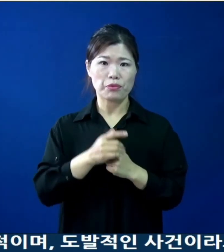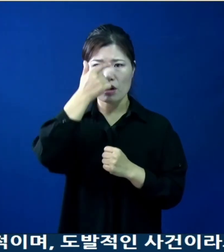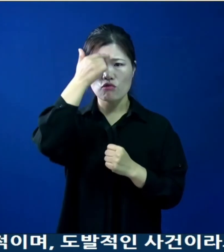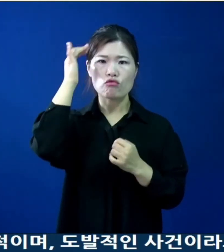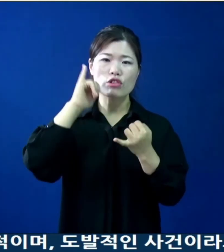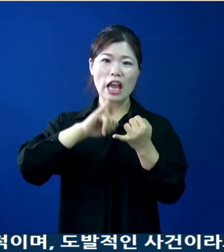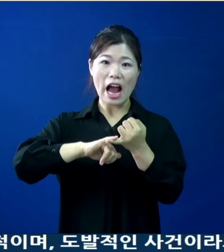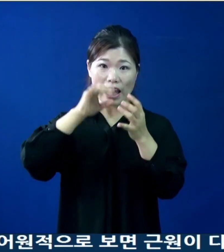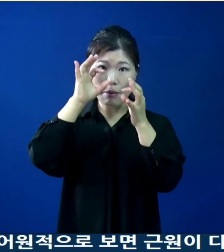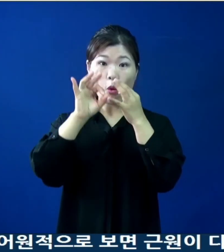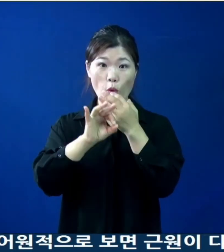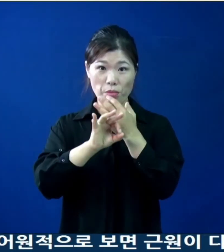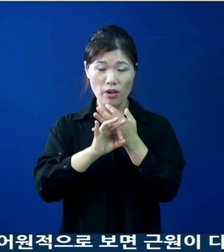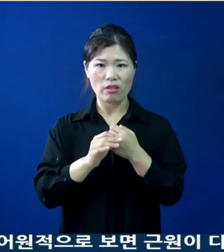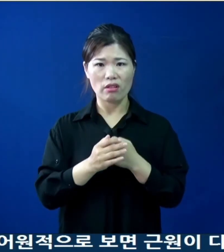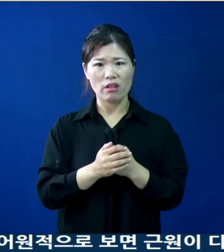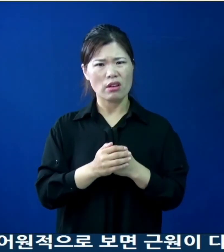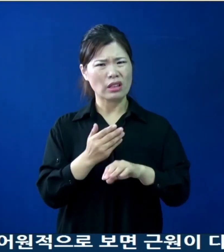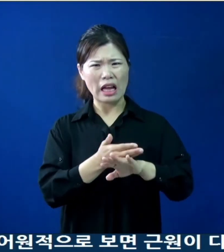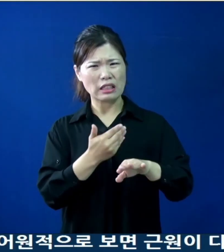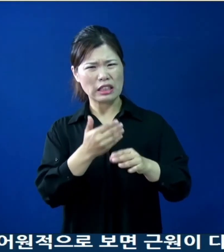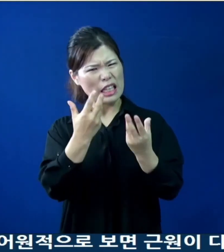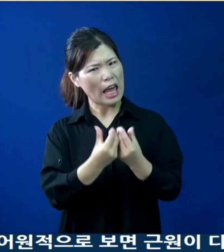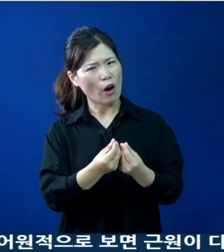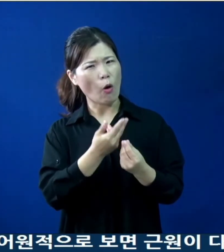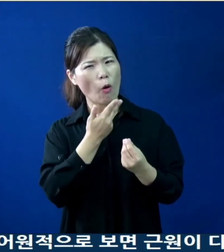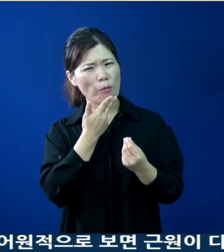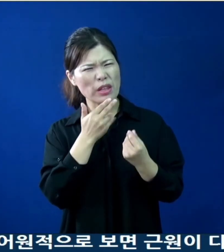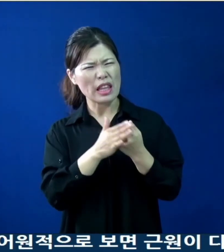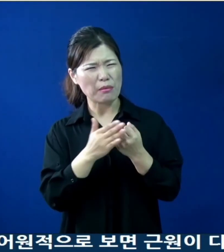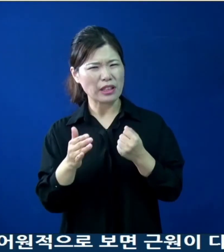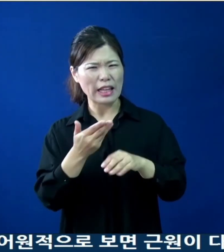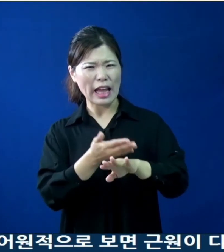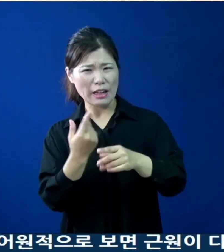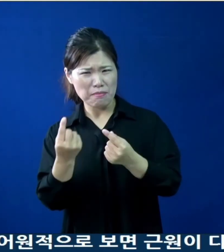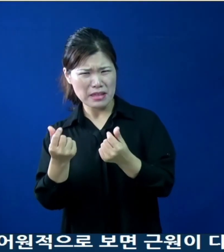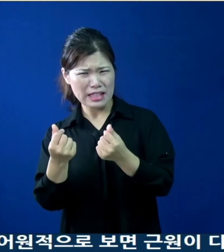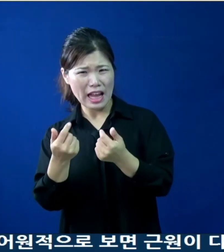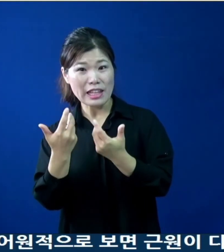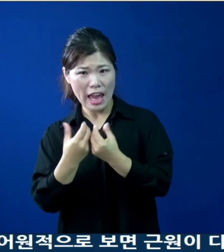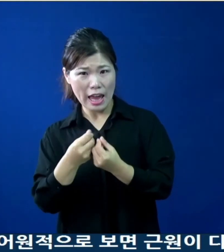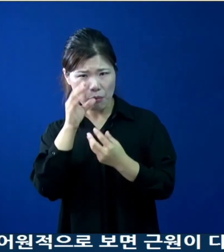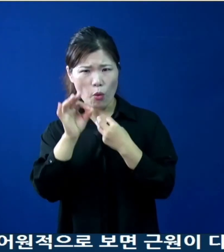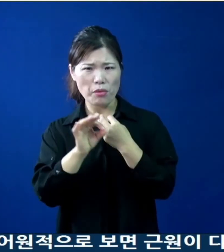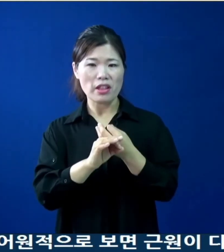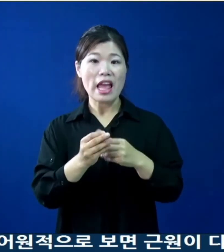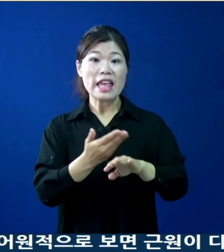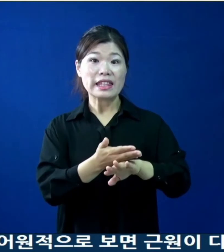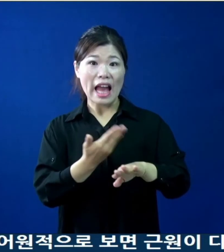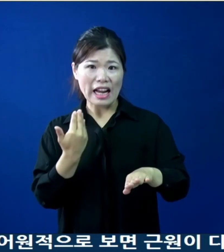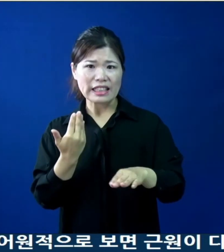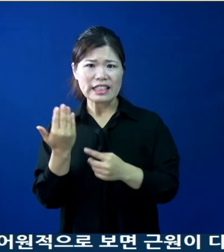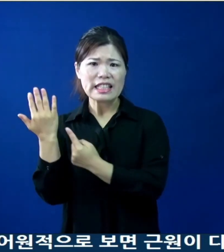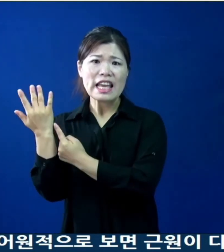성경에 또 다른 용례가 없기 때문에 가장 비슷한 용례인 다른 향으로 하나님